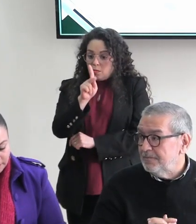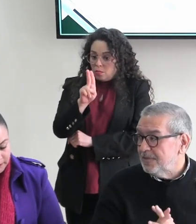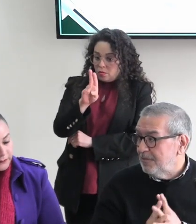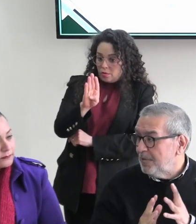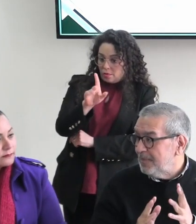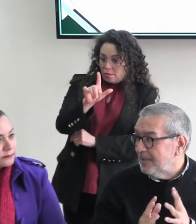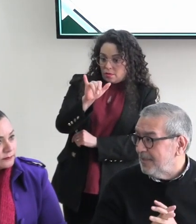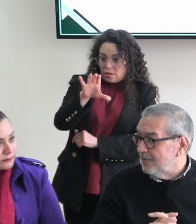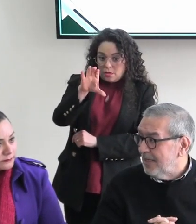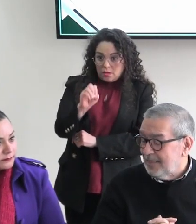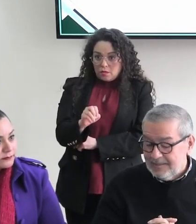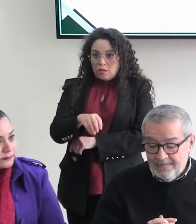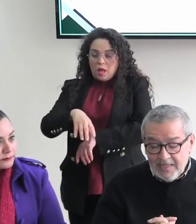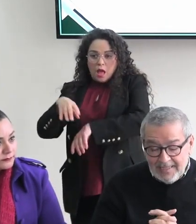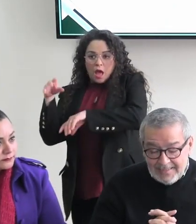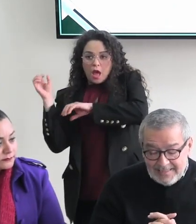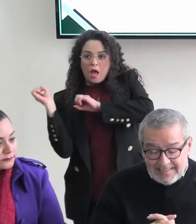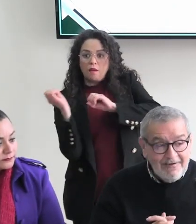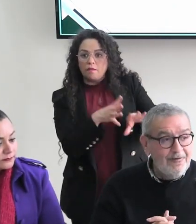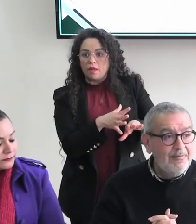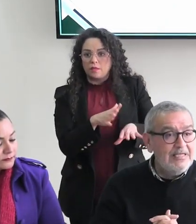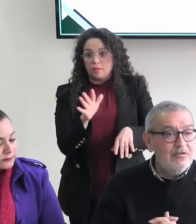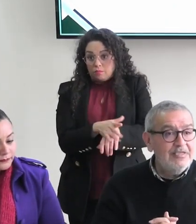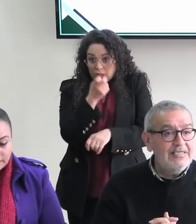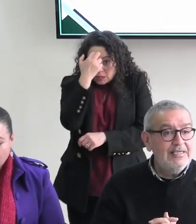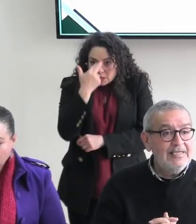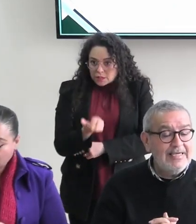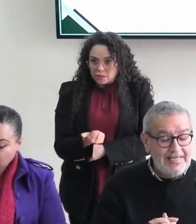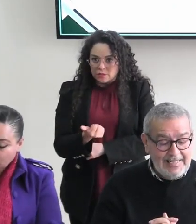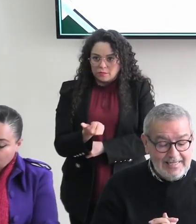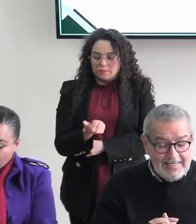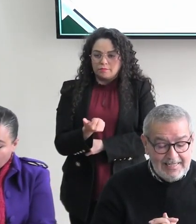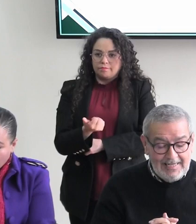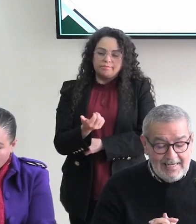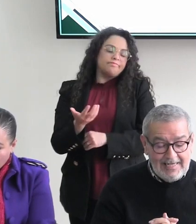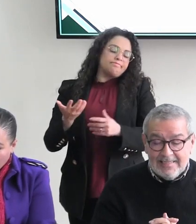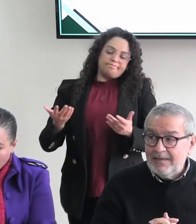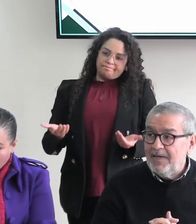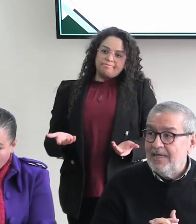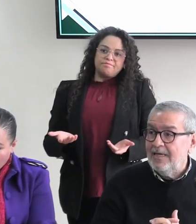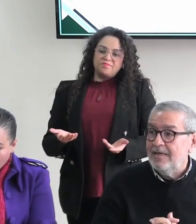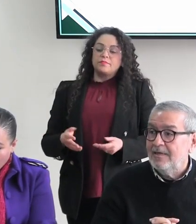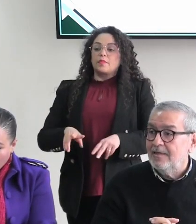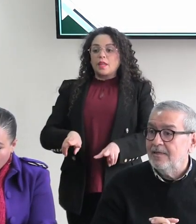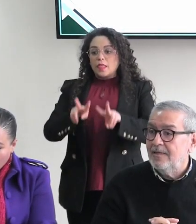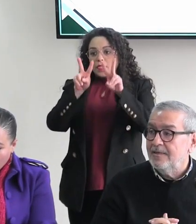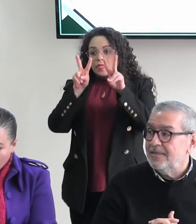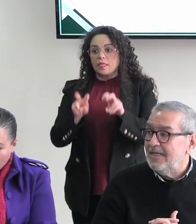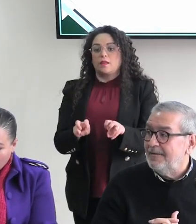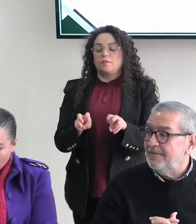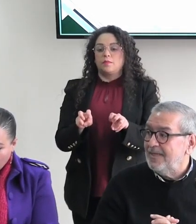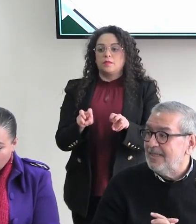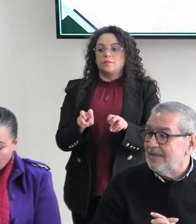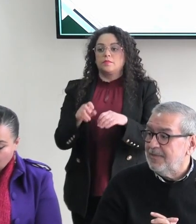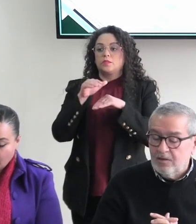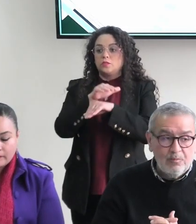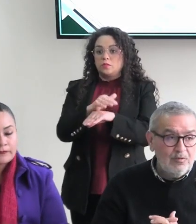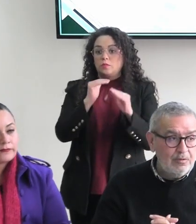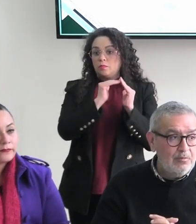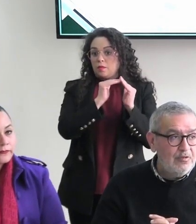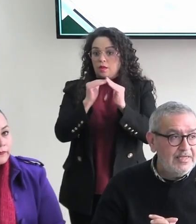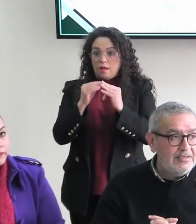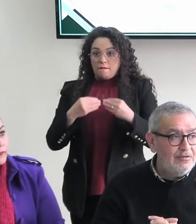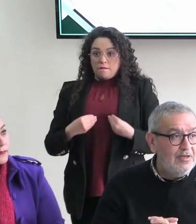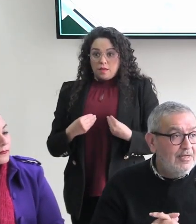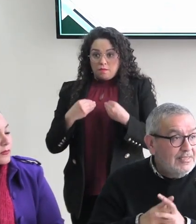pues simplemente abandonadas. De tal forma entonces que el tema de la vivienda también